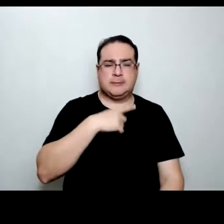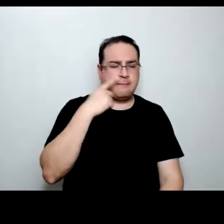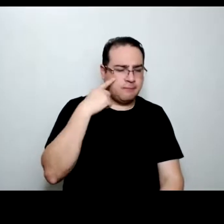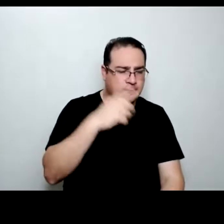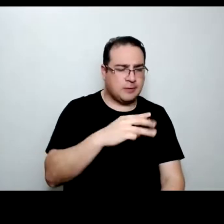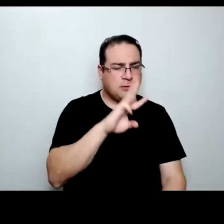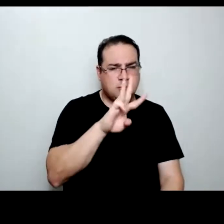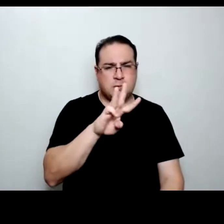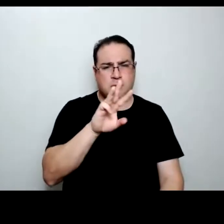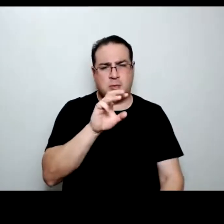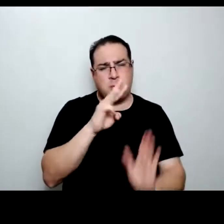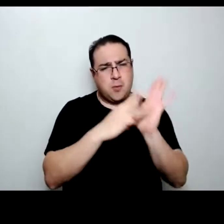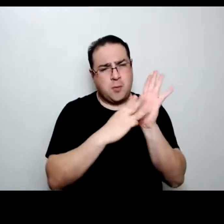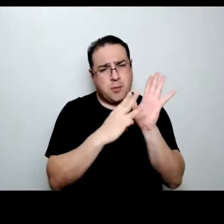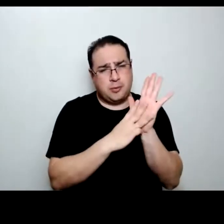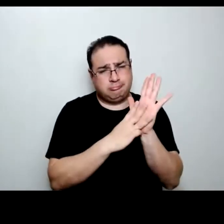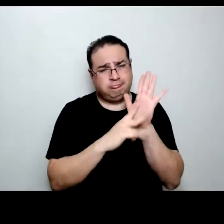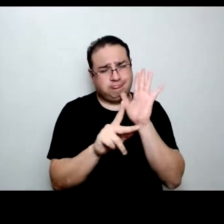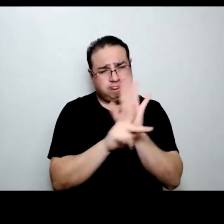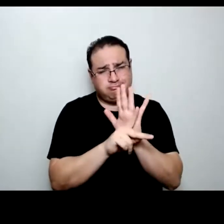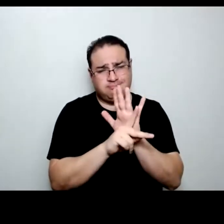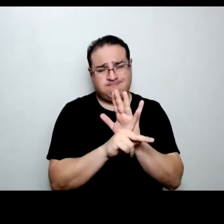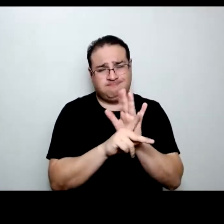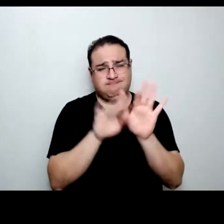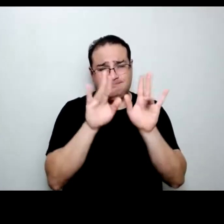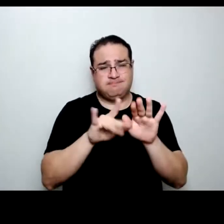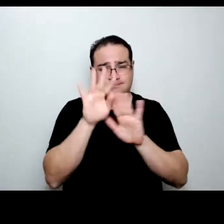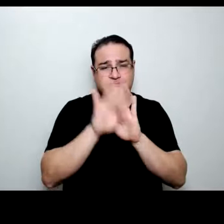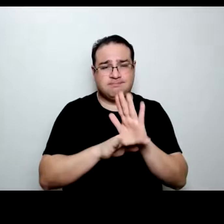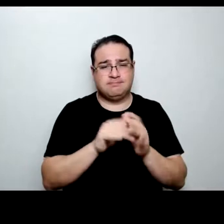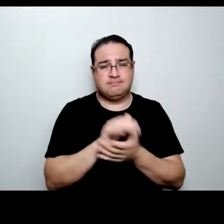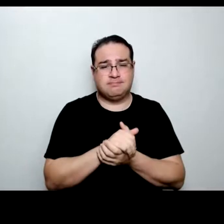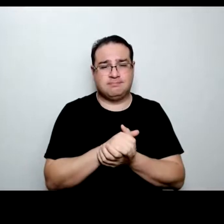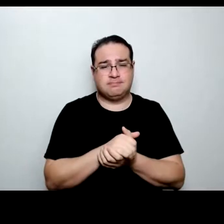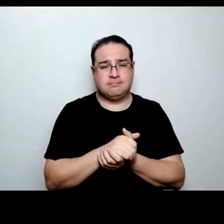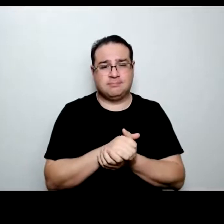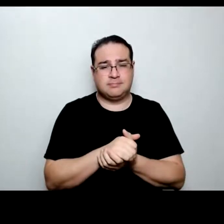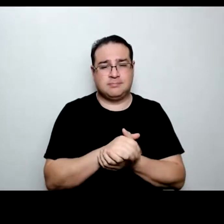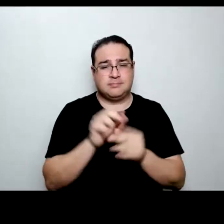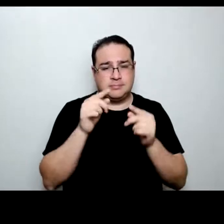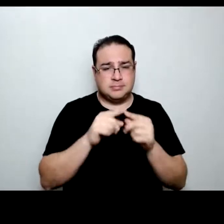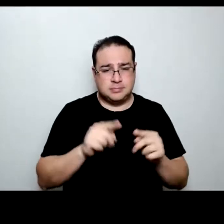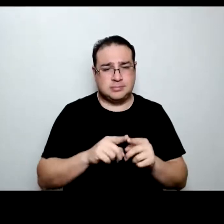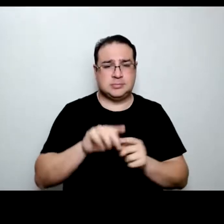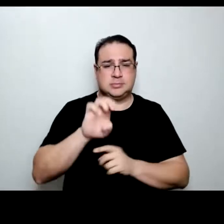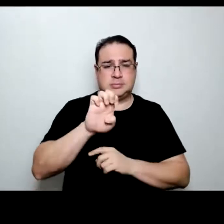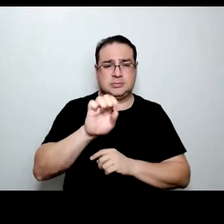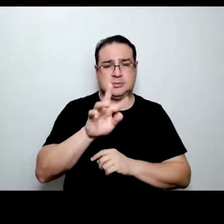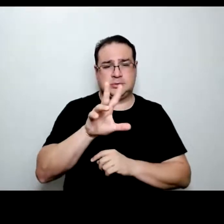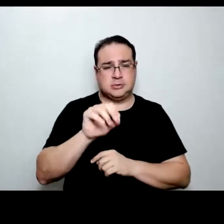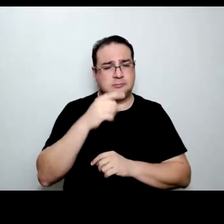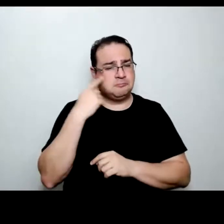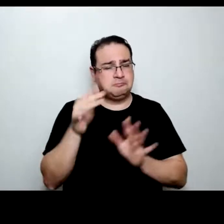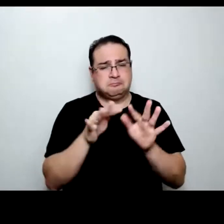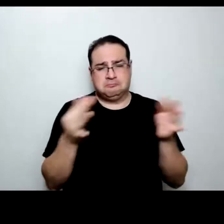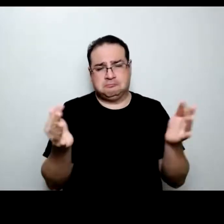Word, um editor linear como o Word e o editor de estilo do Word simplesmente